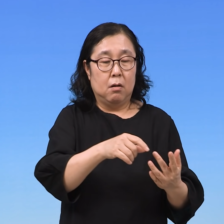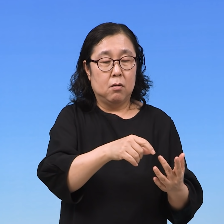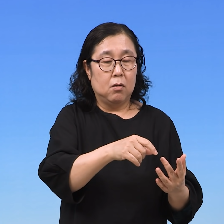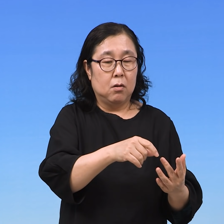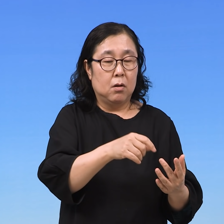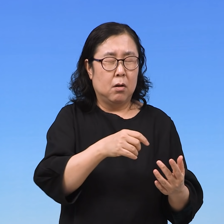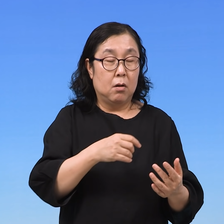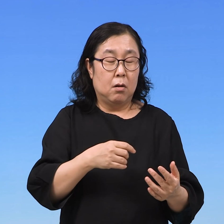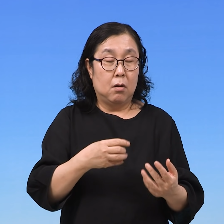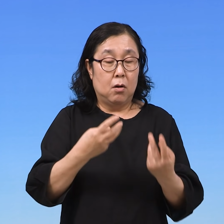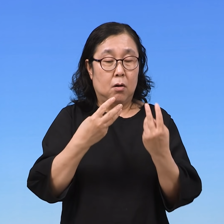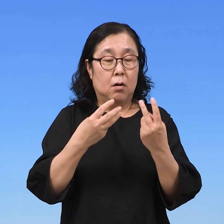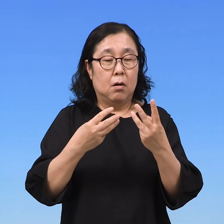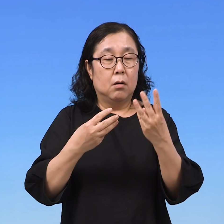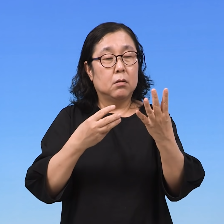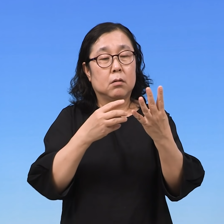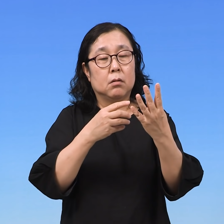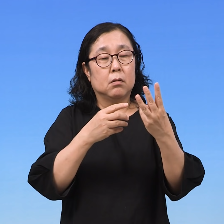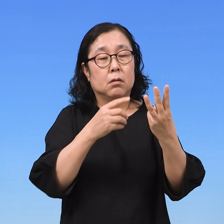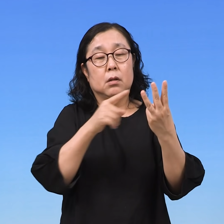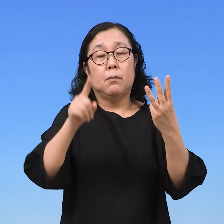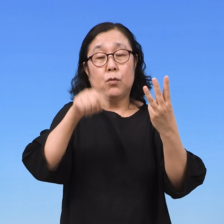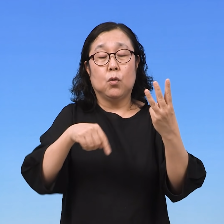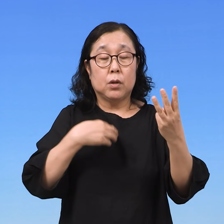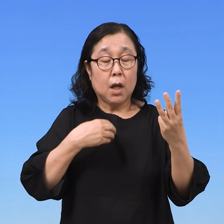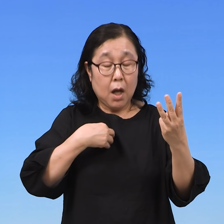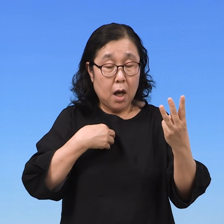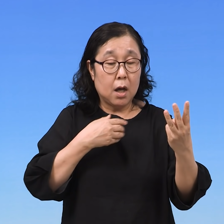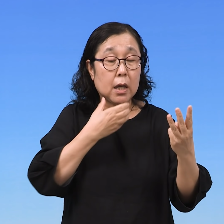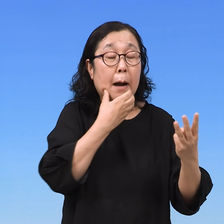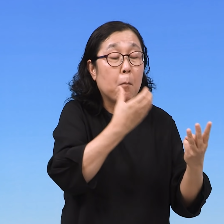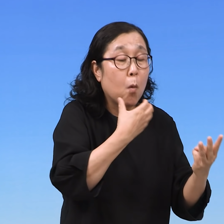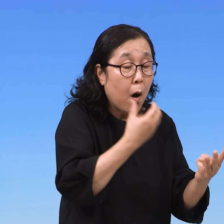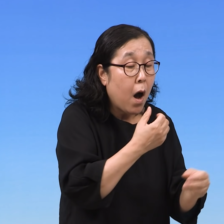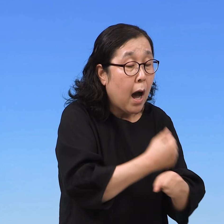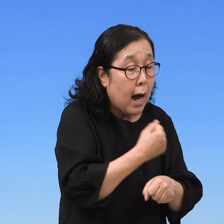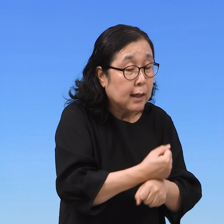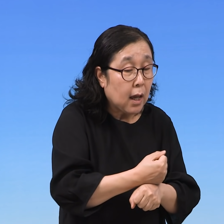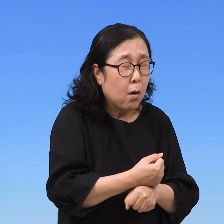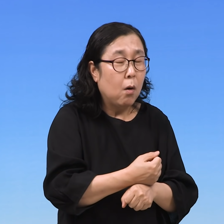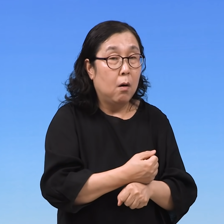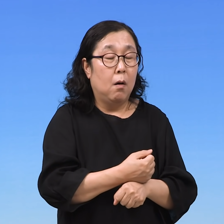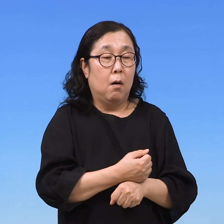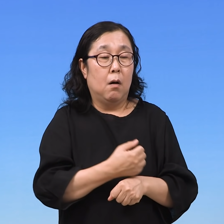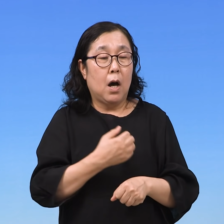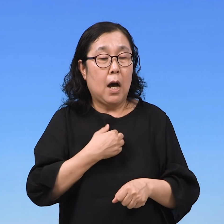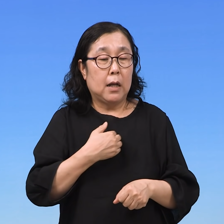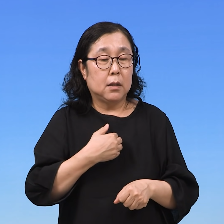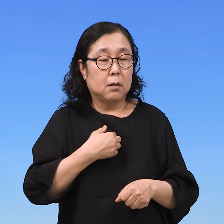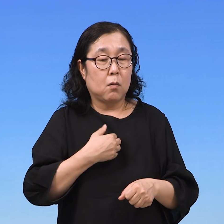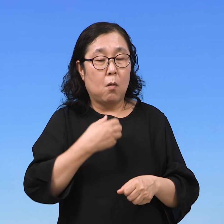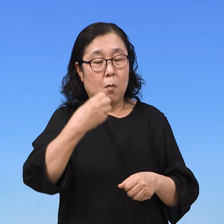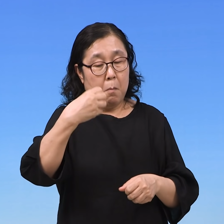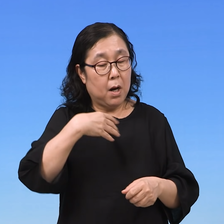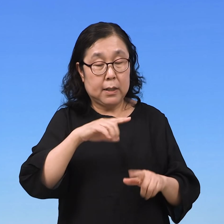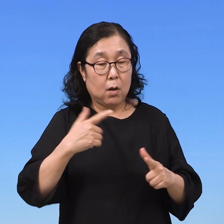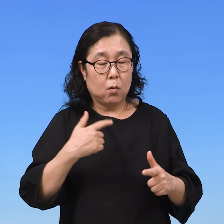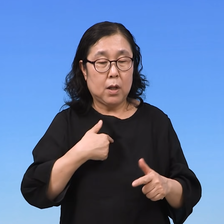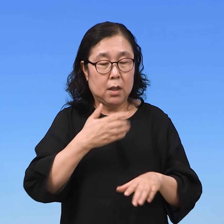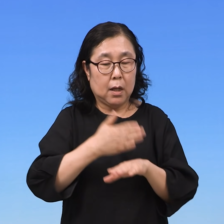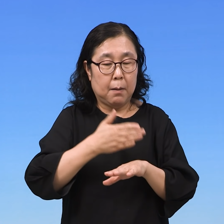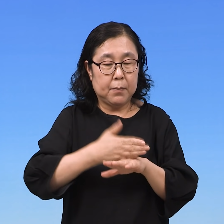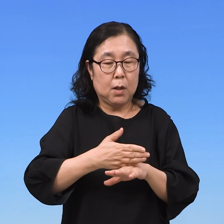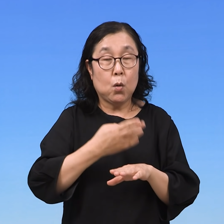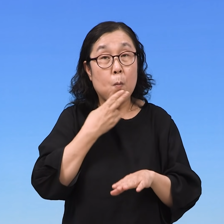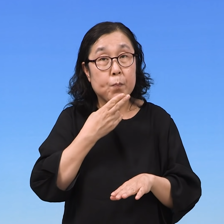어린 놈이 말이야, 아이 삼촌 내가 그래야죠. 나한테 고마움이라고 하나도 없는 그 놈이 말